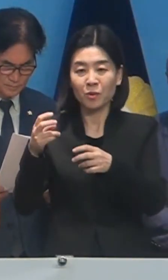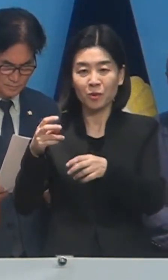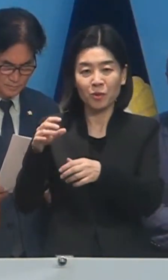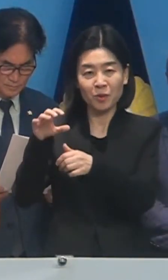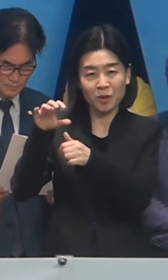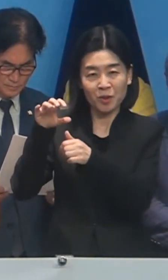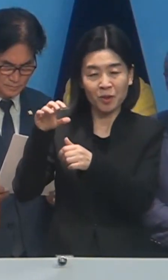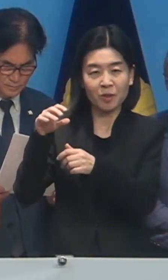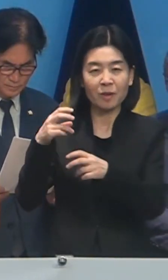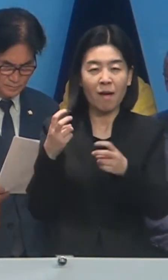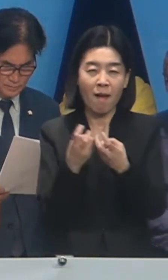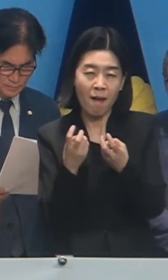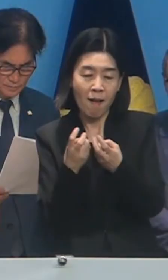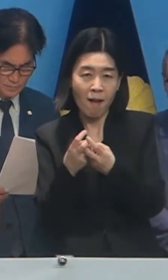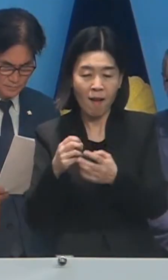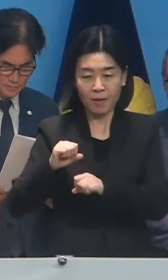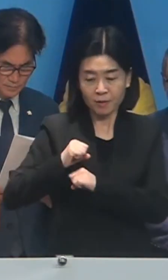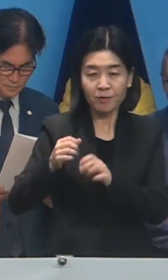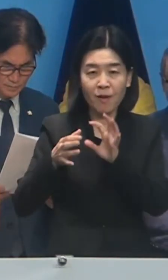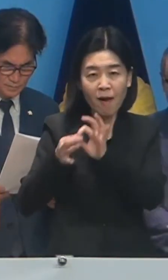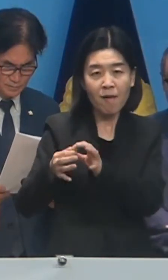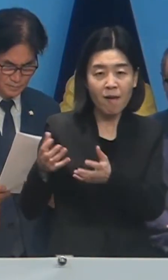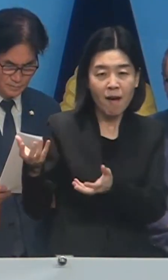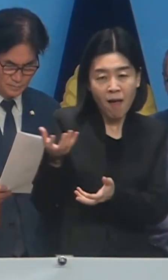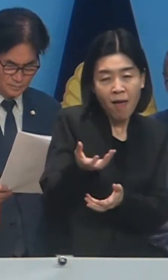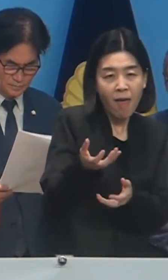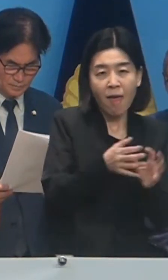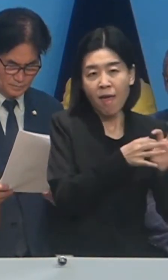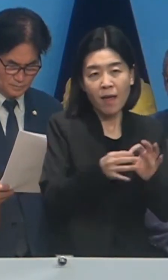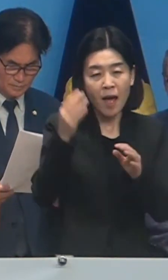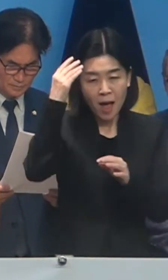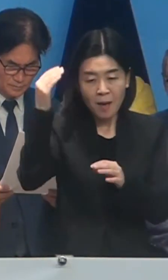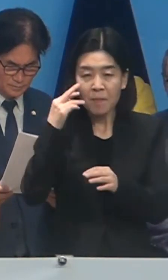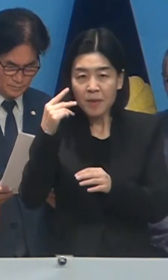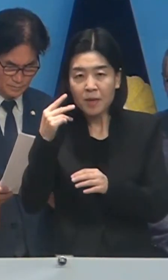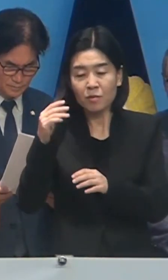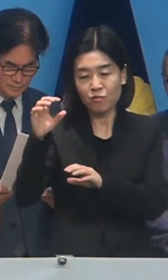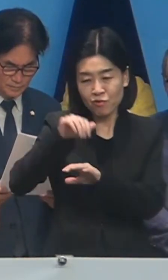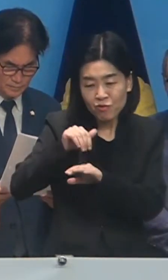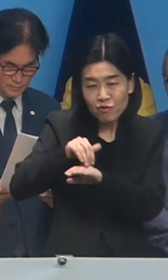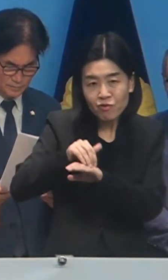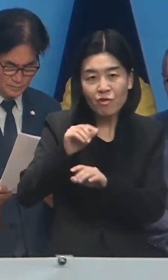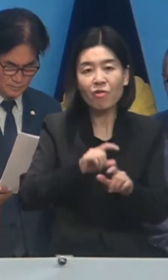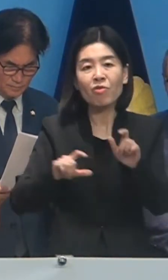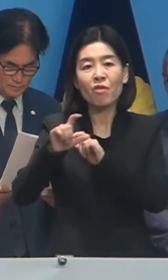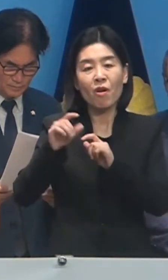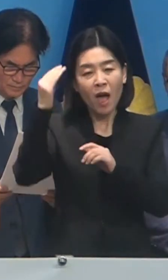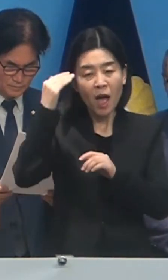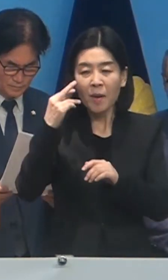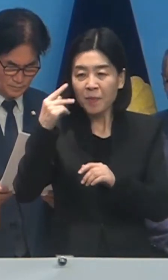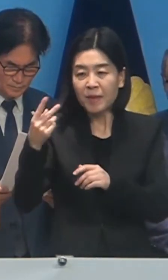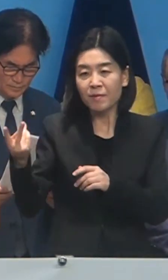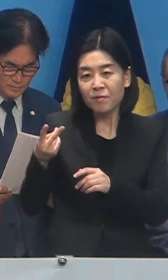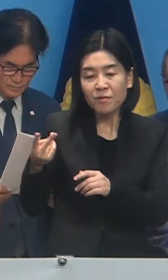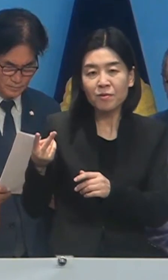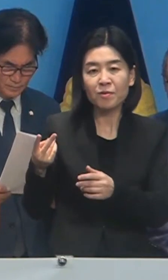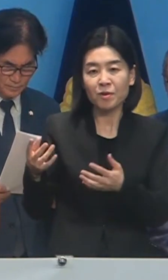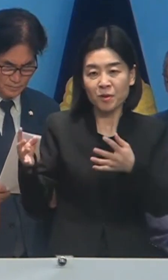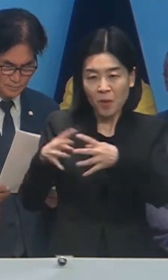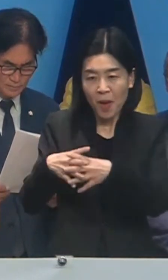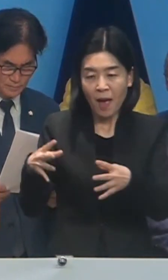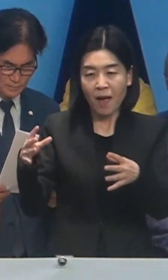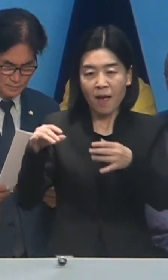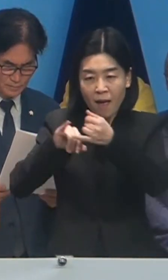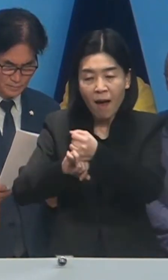수준으로 전개하고 한미 핵 재래식 통합 훈련 내실화, 한미 방위 조약 내 핵공격